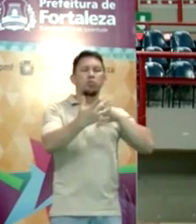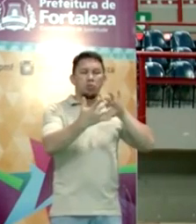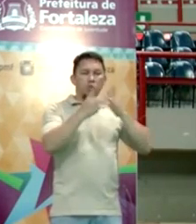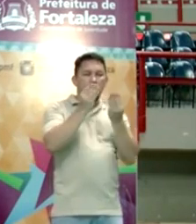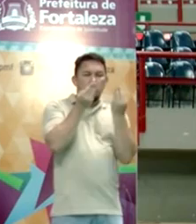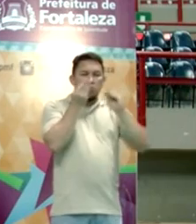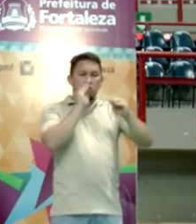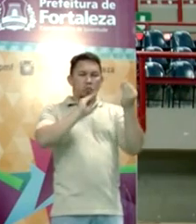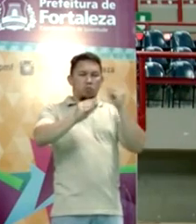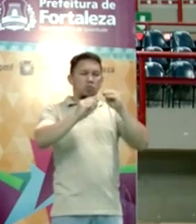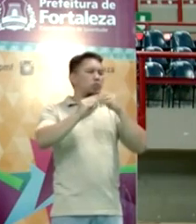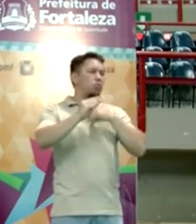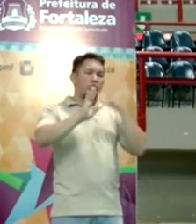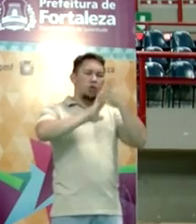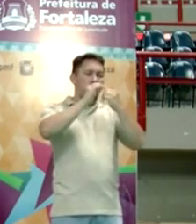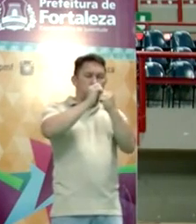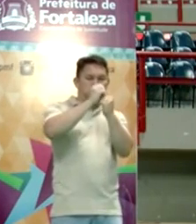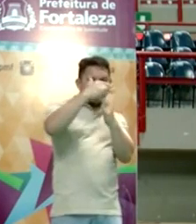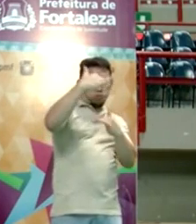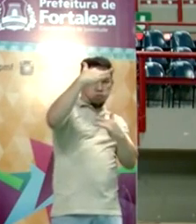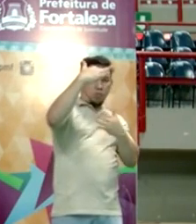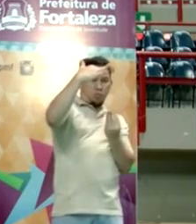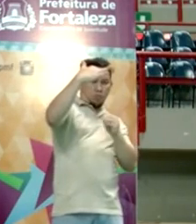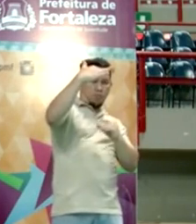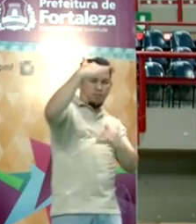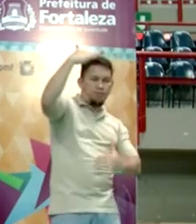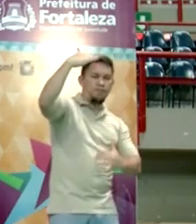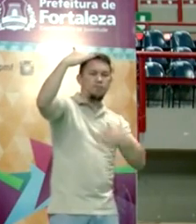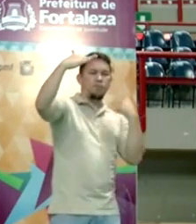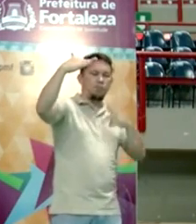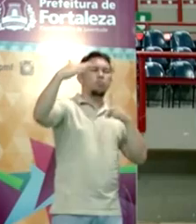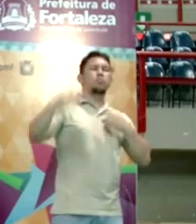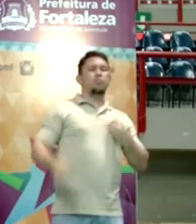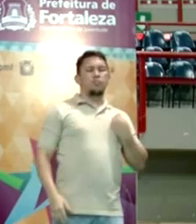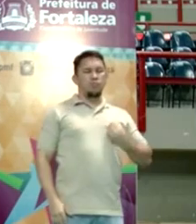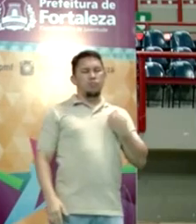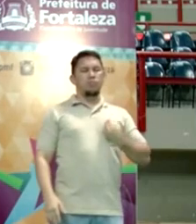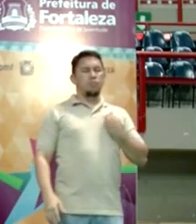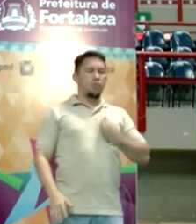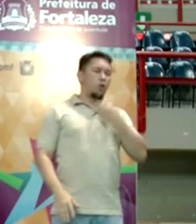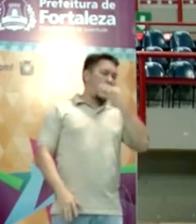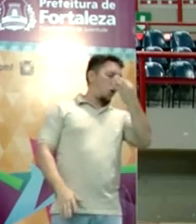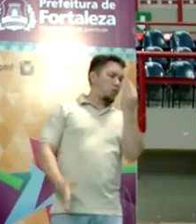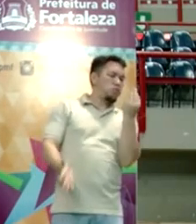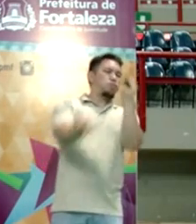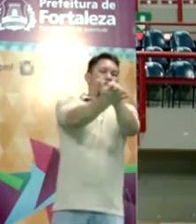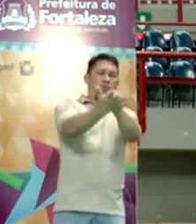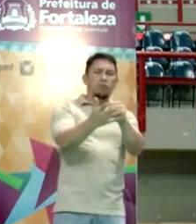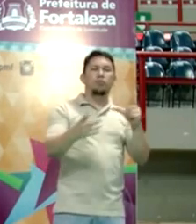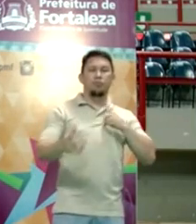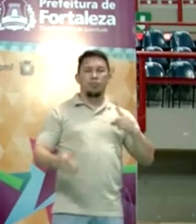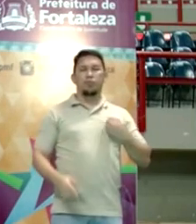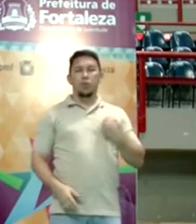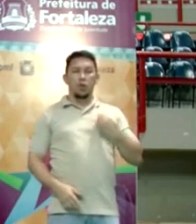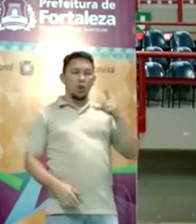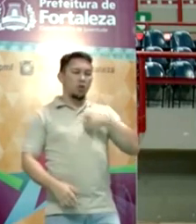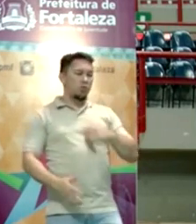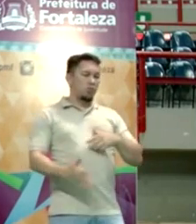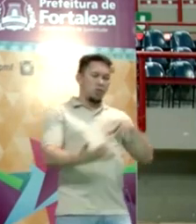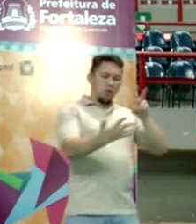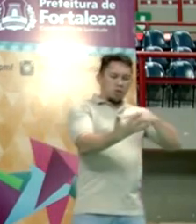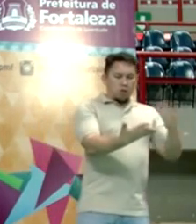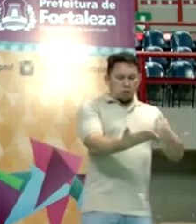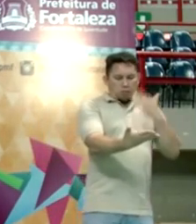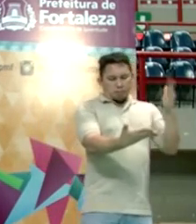pode, inclusive, ampliar o texto, acrescentar alguma coisa no texto, comentar. Uma coisa é você pegar um